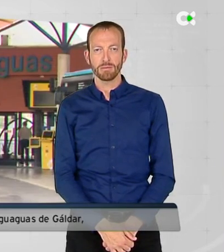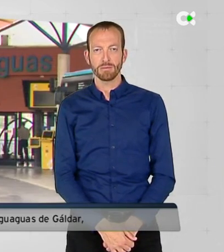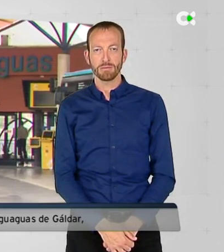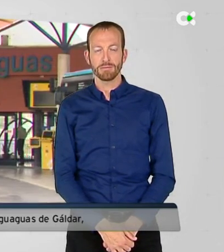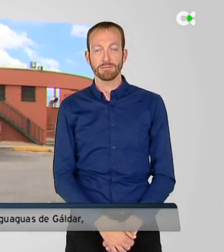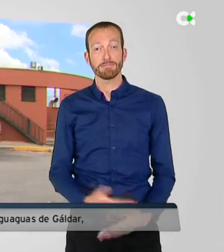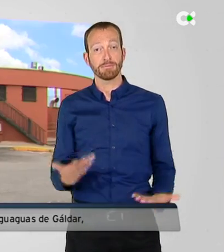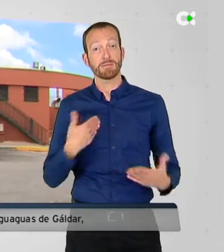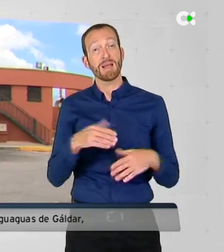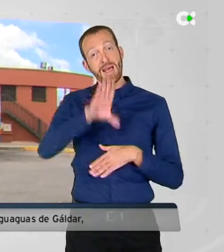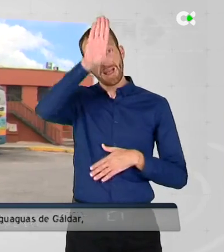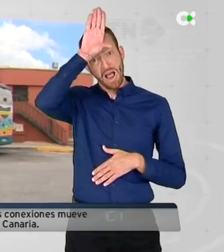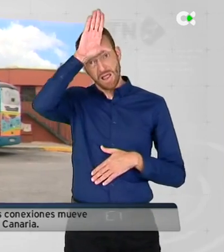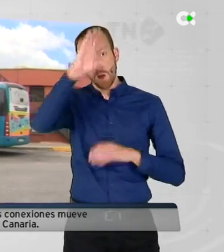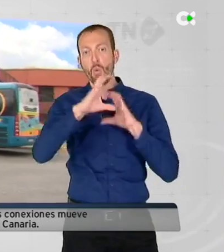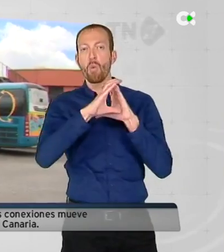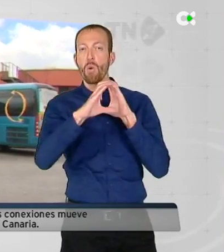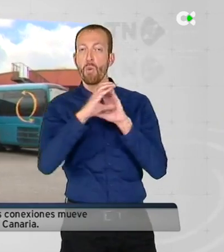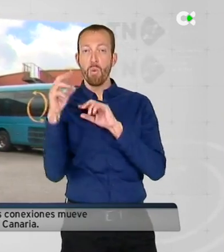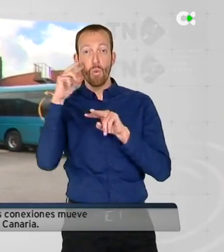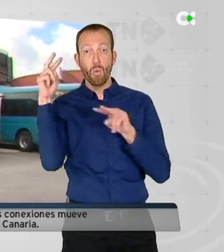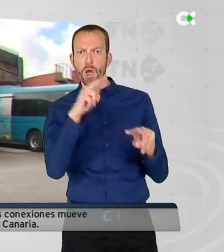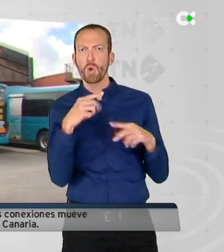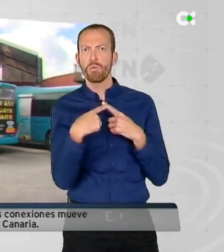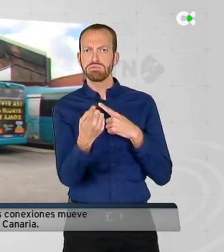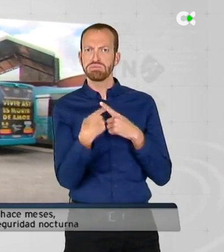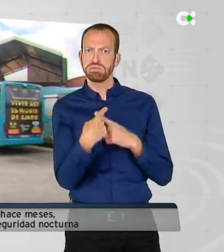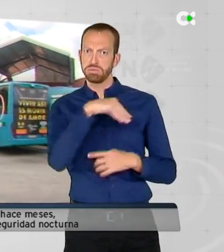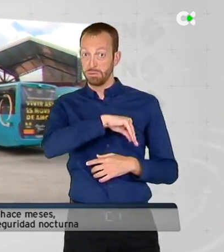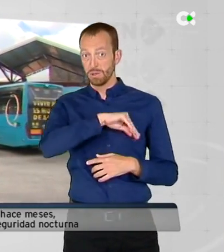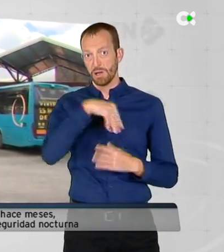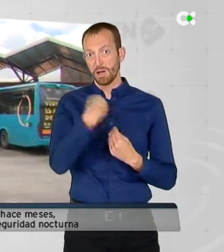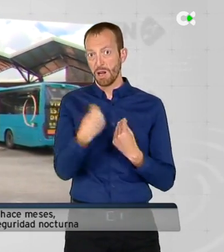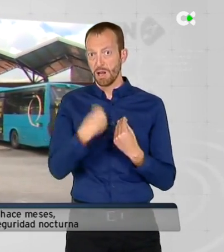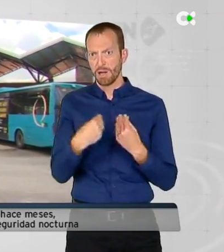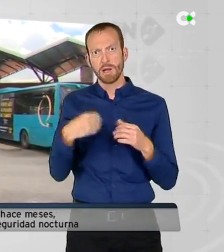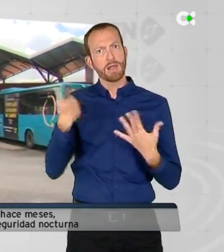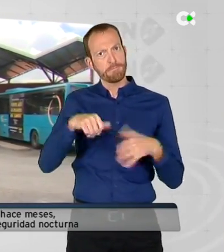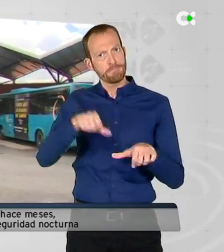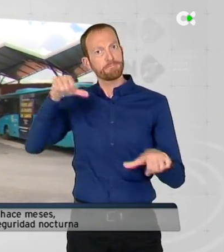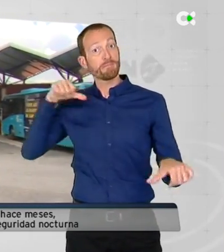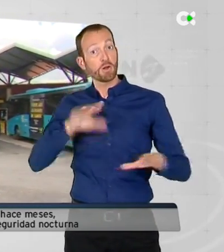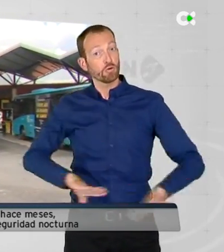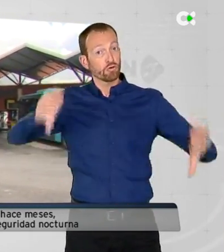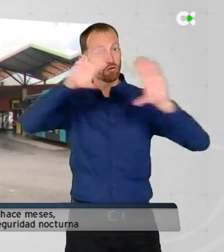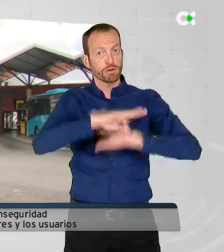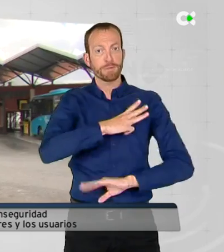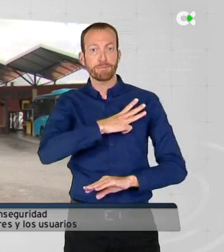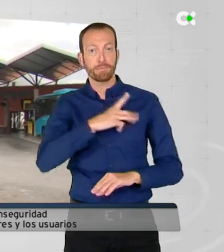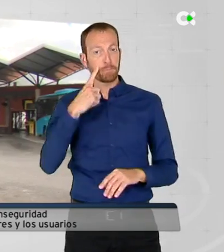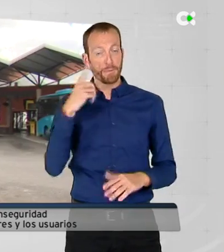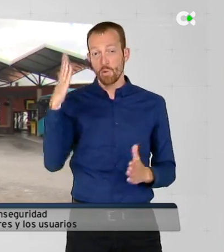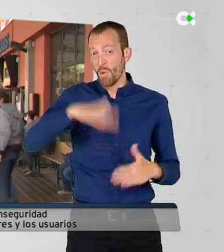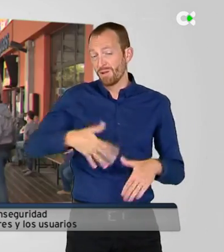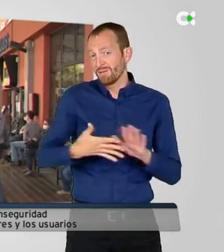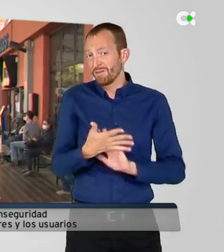Es la estación de guaguas de Galdar, una de las que más conexiones mueve en Gran Canaria. Aquí desde hace meses la ausencia de vigilancia nocturna provoca